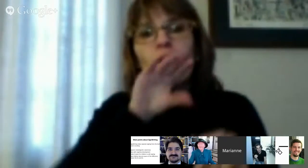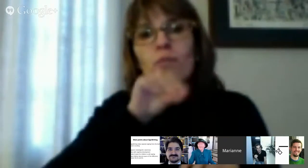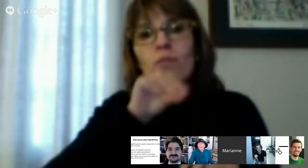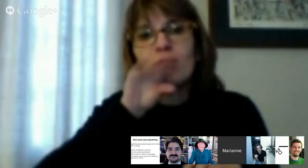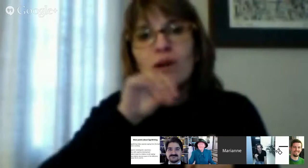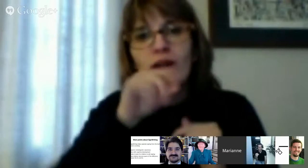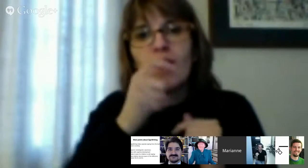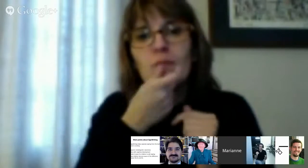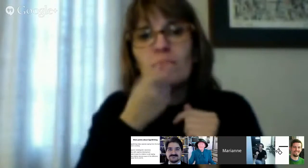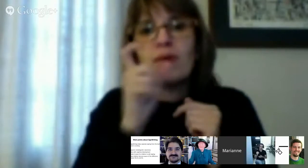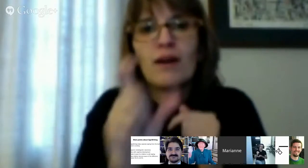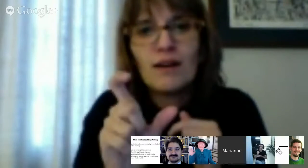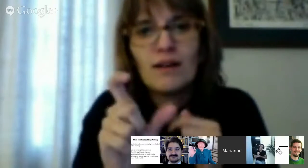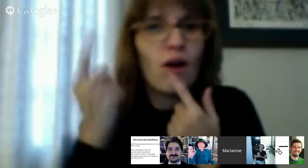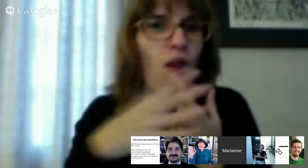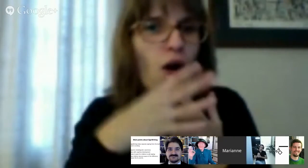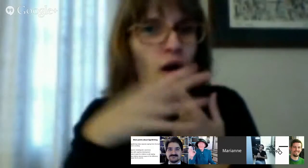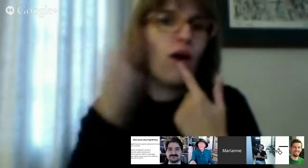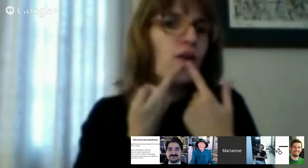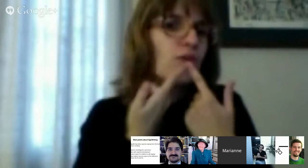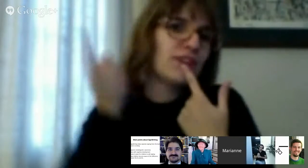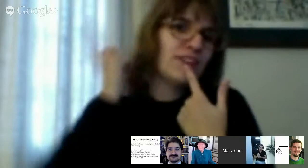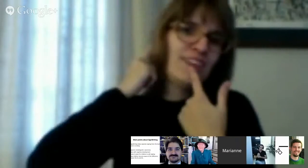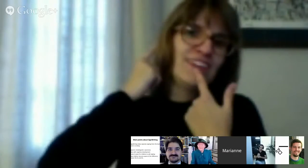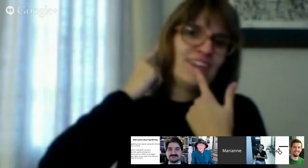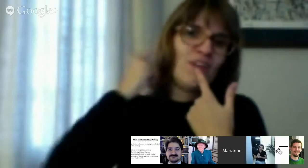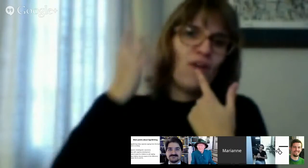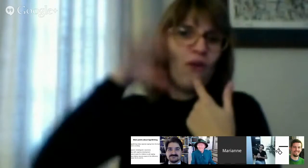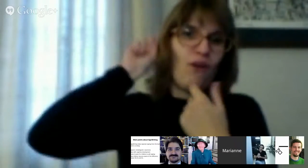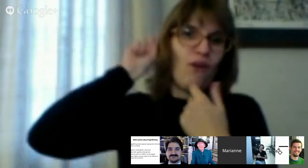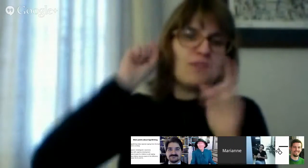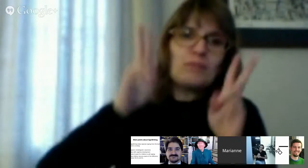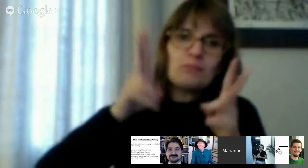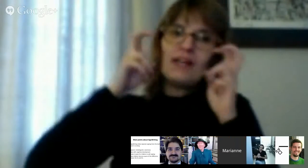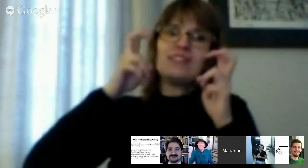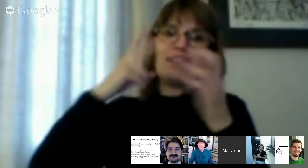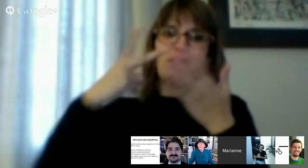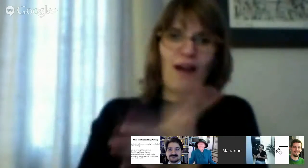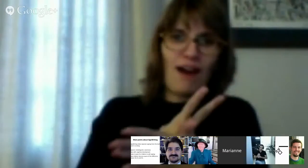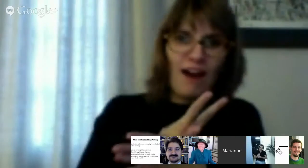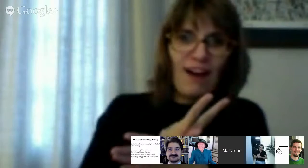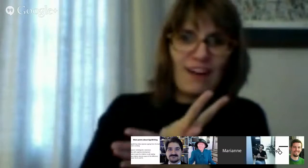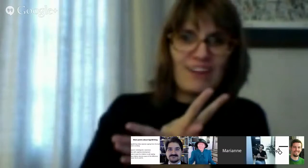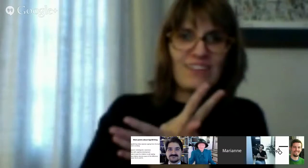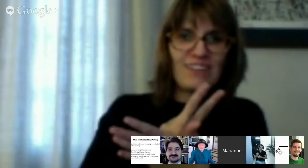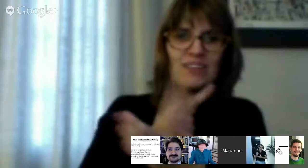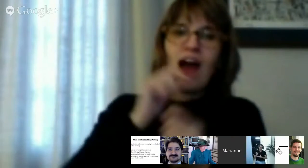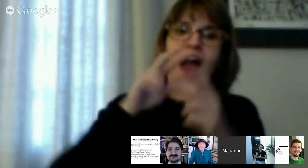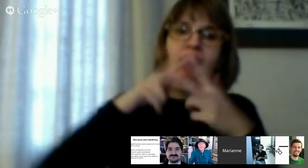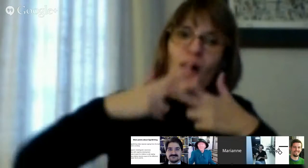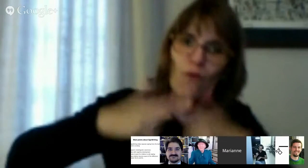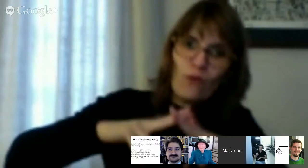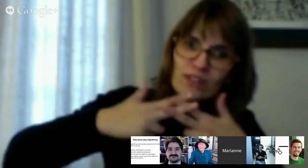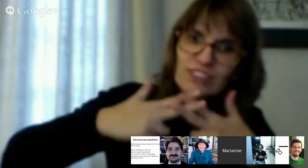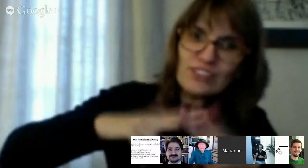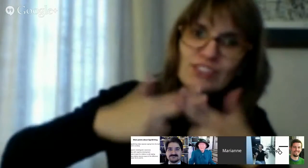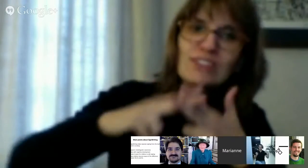ela está escrevendo e ela está refletindo sobre a escrita dela. E ela começa a sinalizar